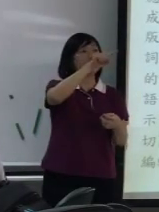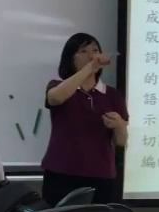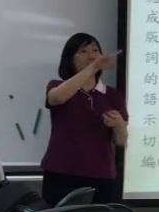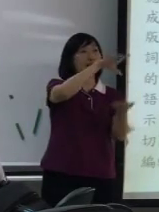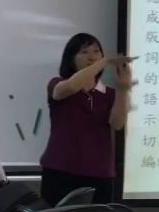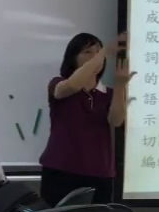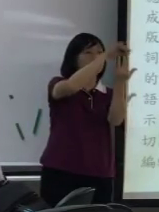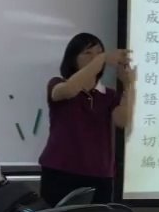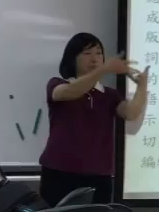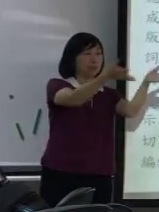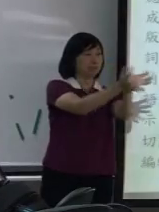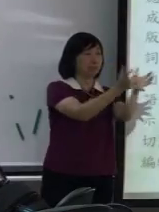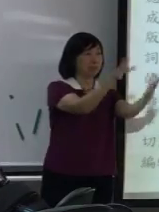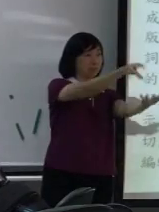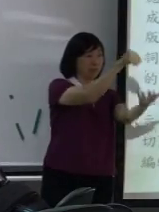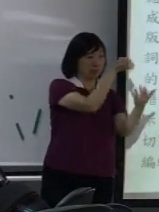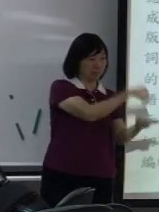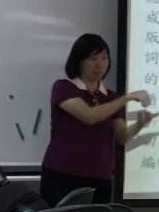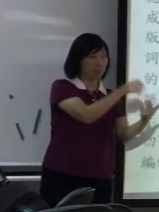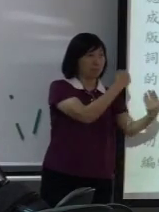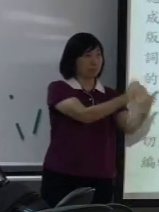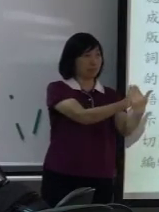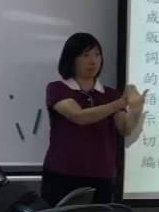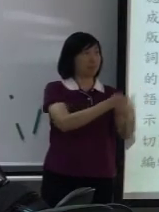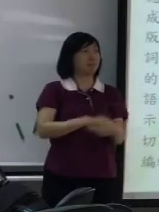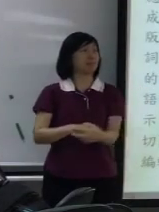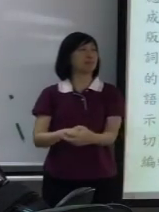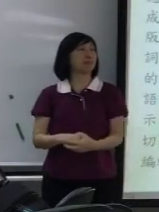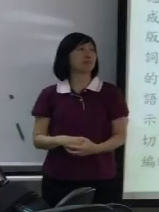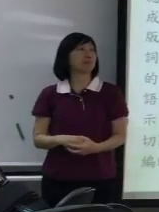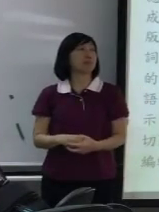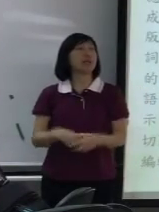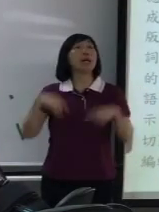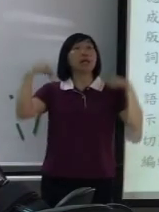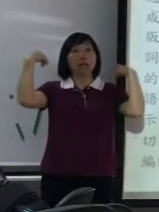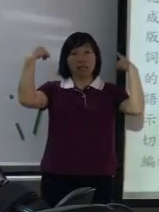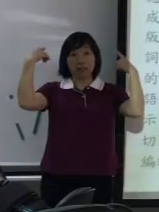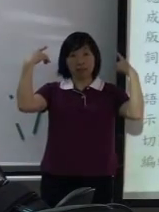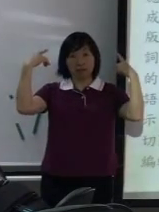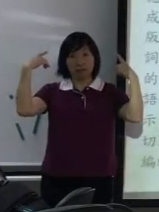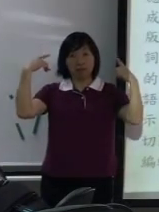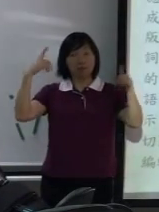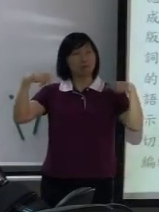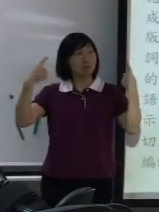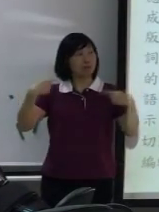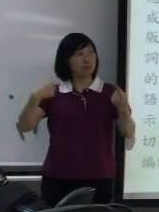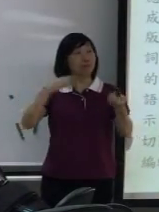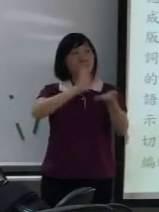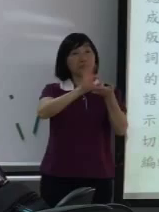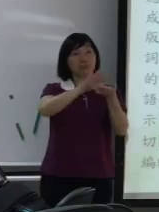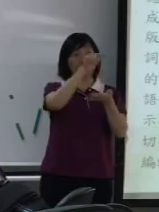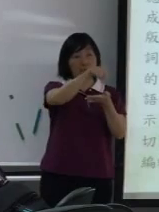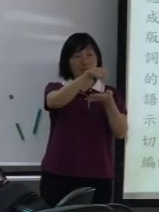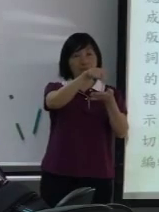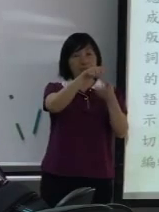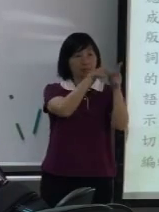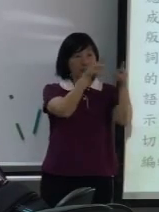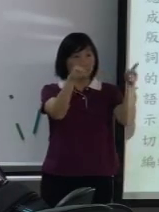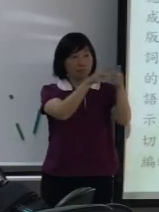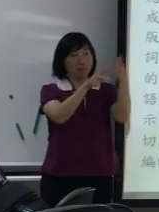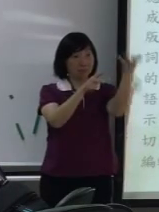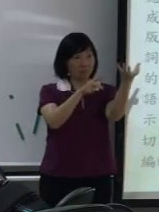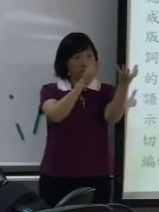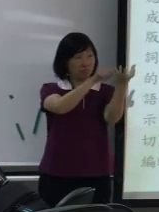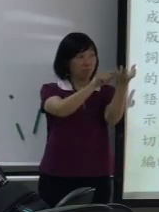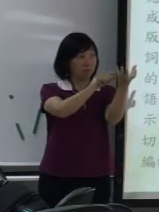来。哦，那些常常被使用的职位最多